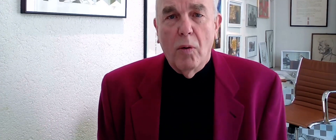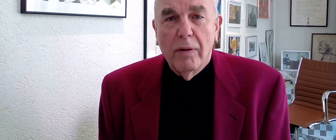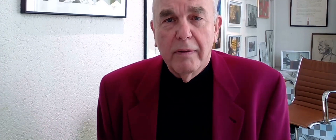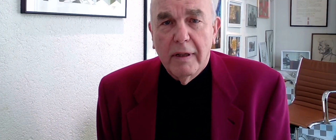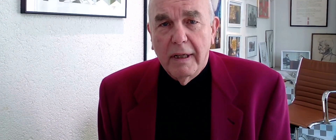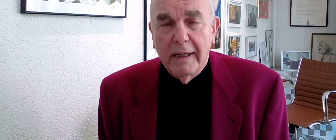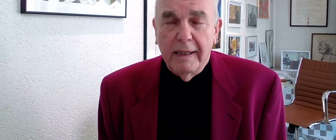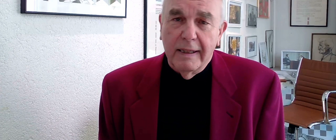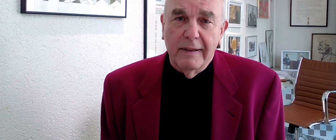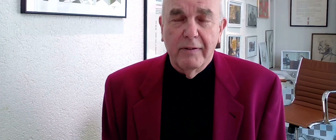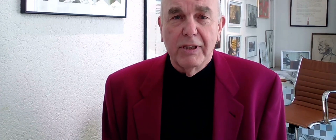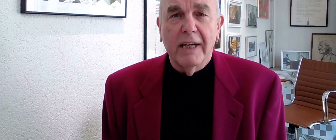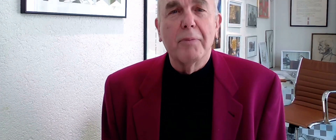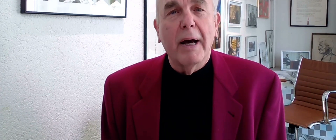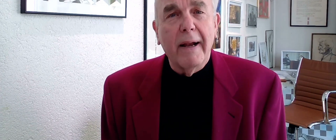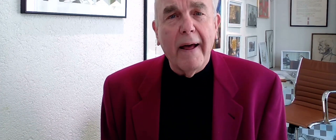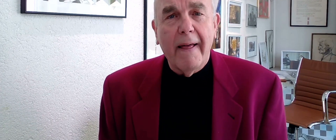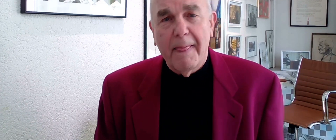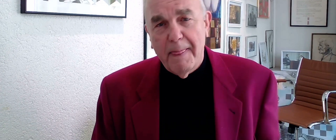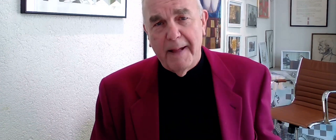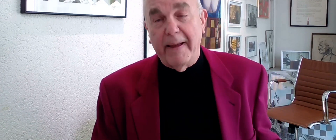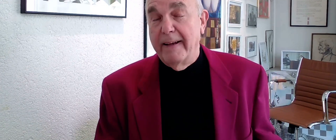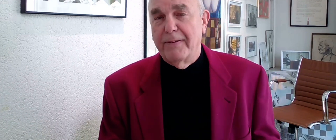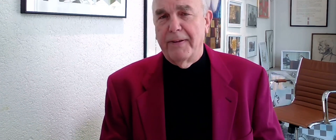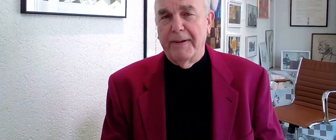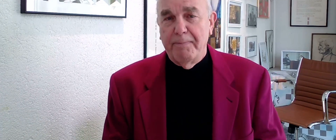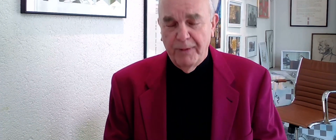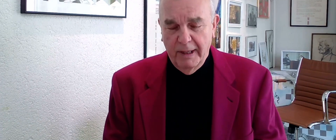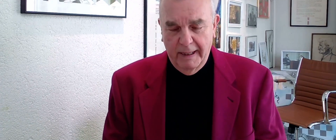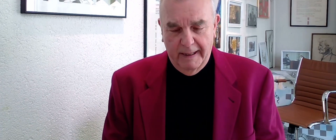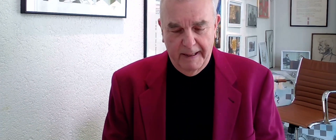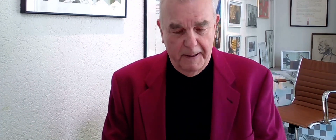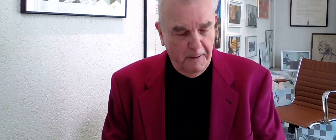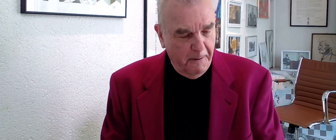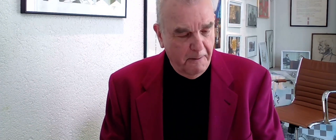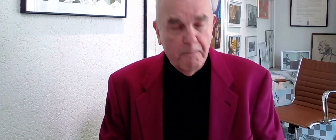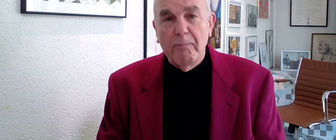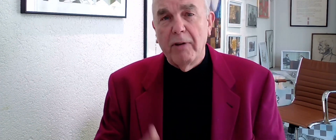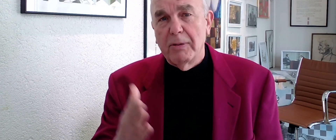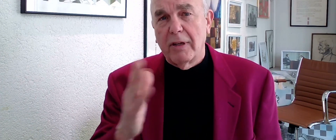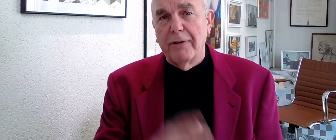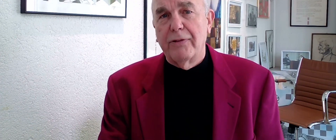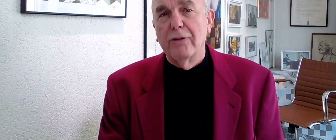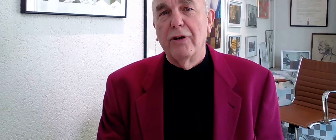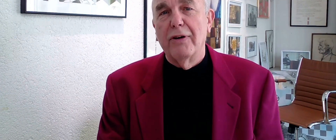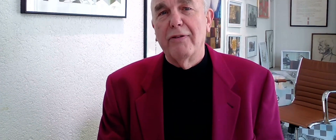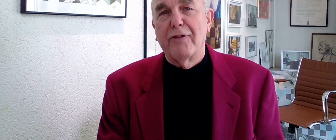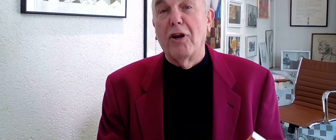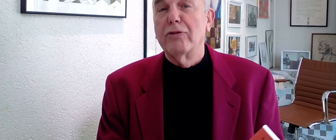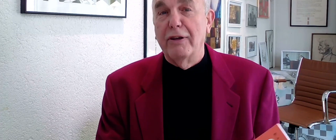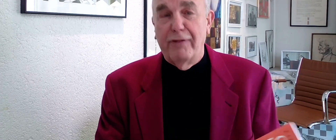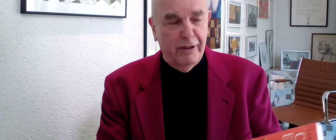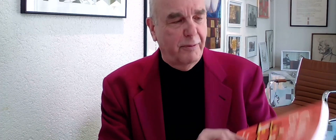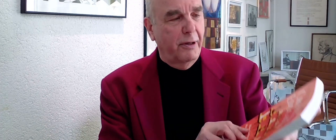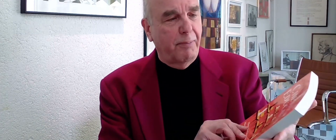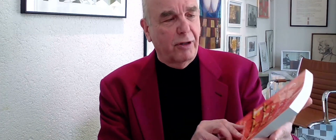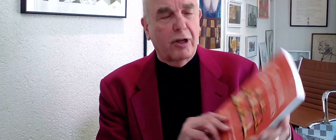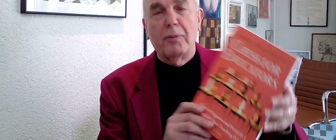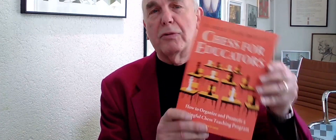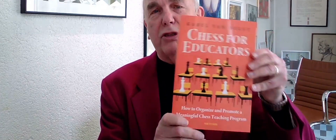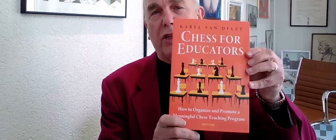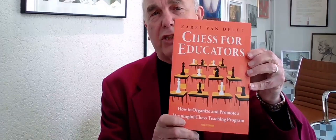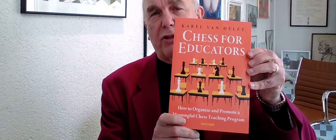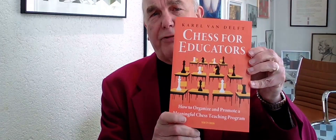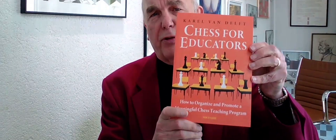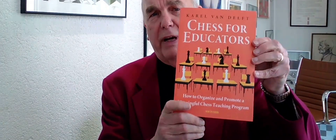Zo, we zijn er bijna. Aan het eind dan, hè. Wat betreft de verloting van het prachtige